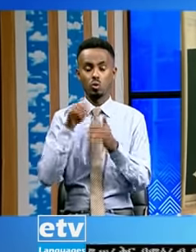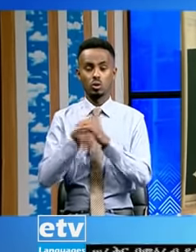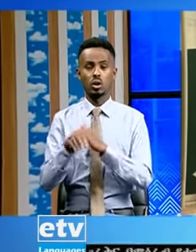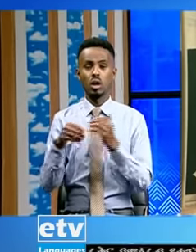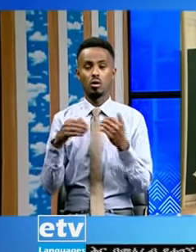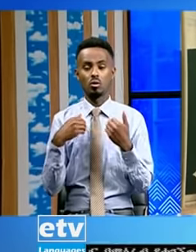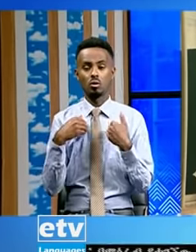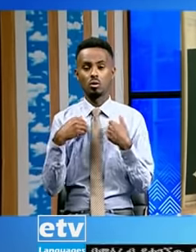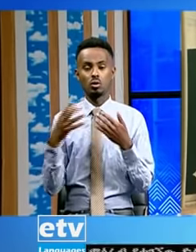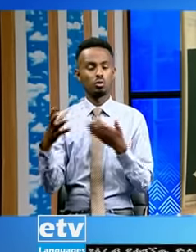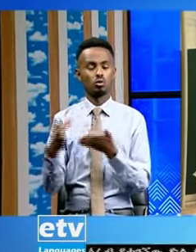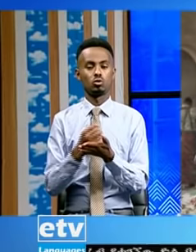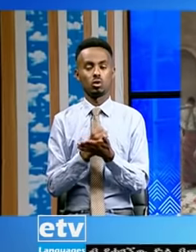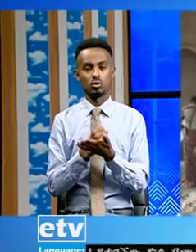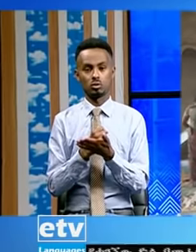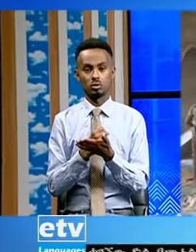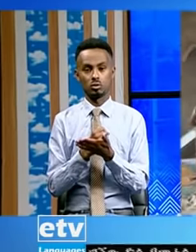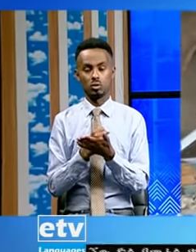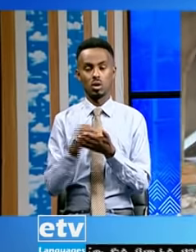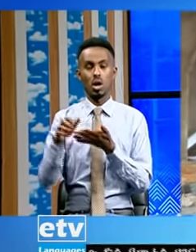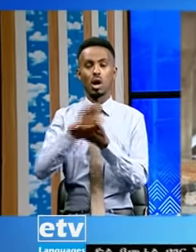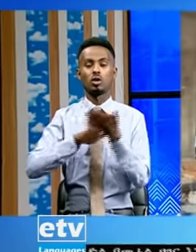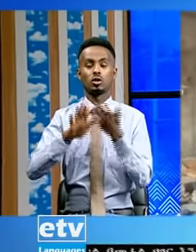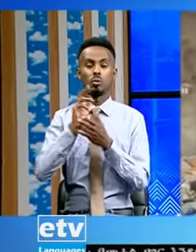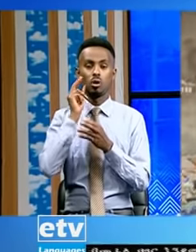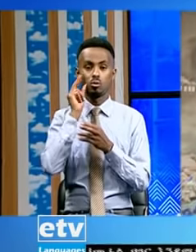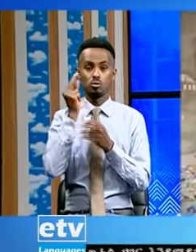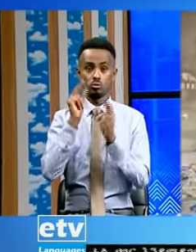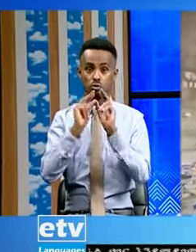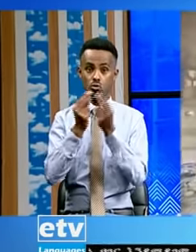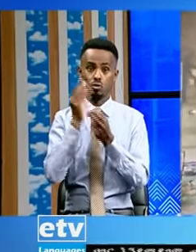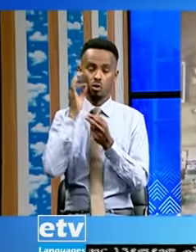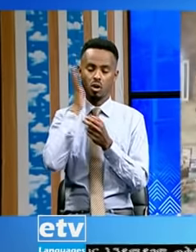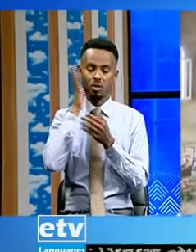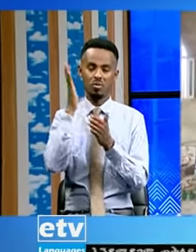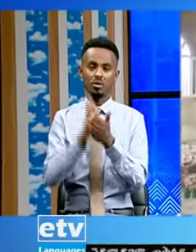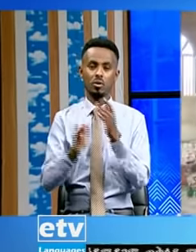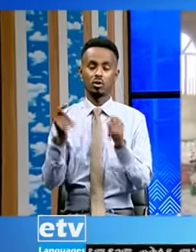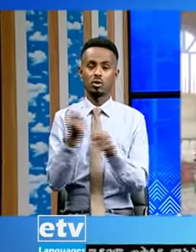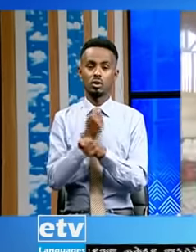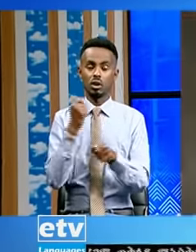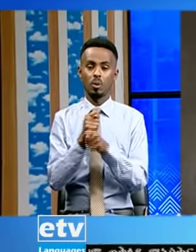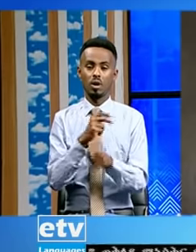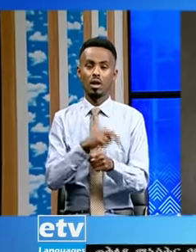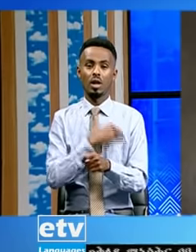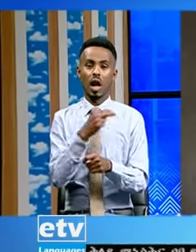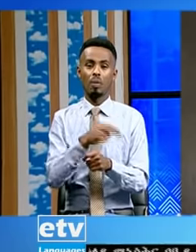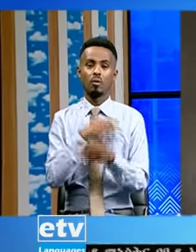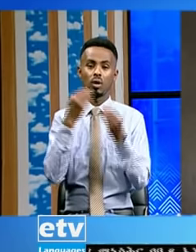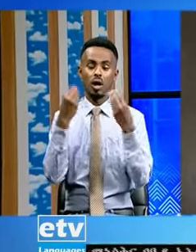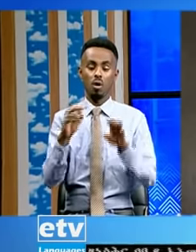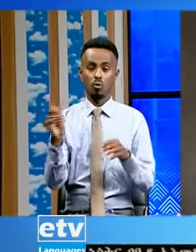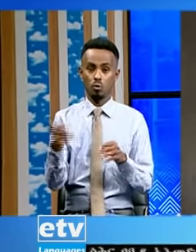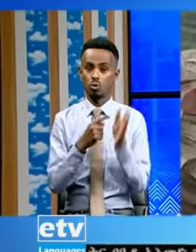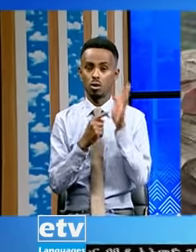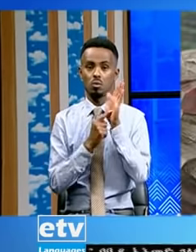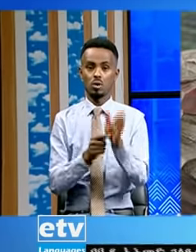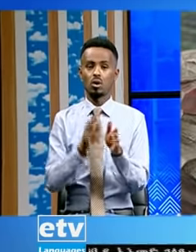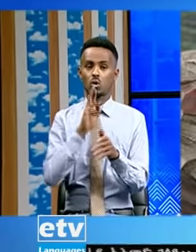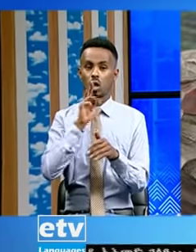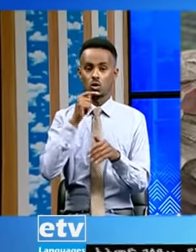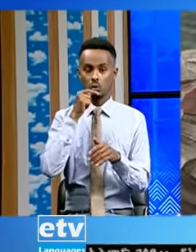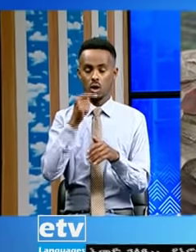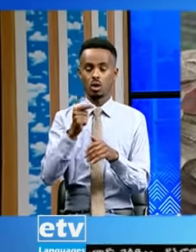ያለው ተወስደዋል። አሸባሪ ቡድኑ ህዋት የሚፈጽማቸው ተግባራት ሃይማኖት አልባ መሆኑን የሚያሳዩ ናቸው